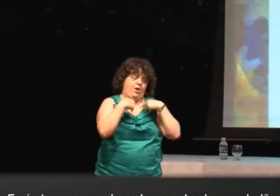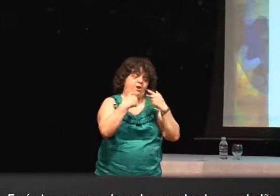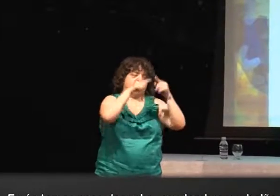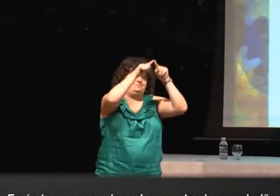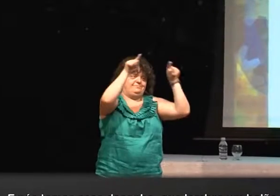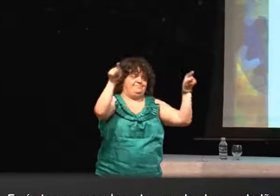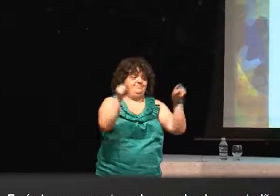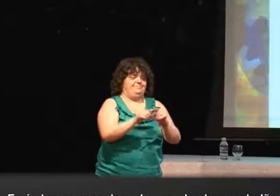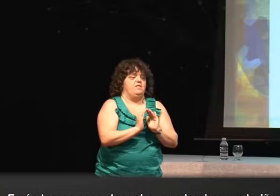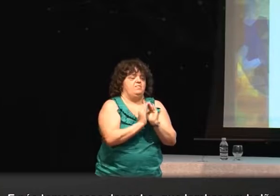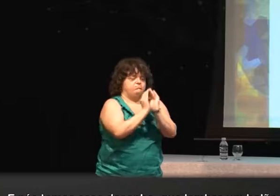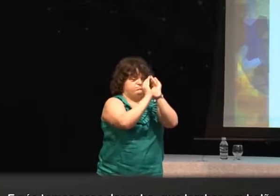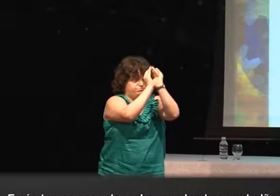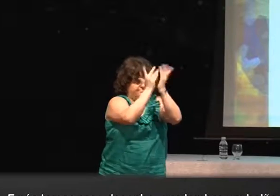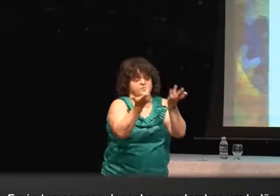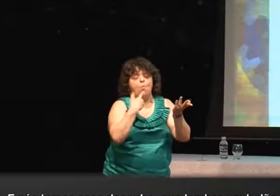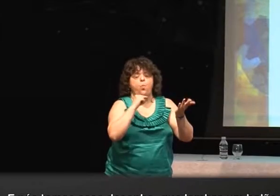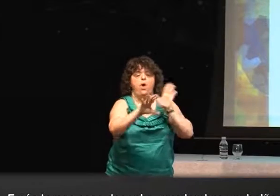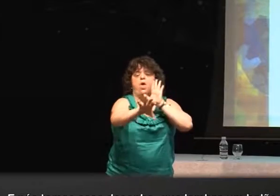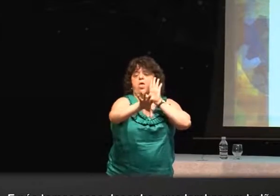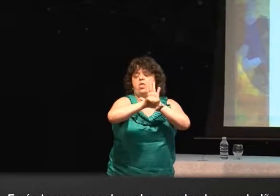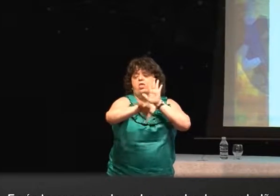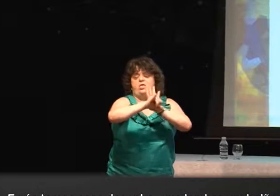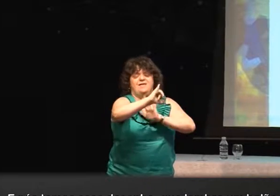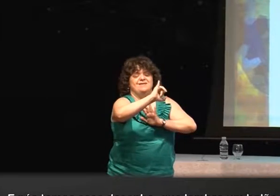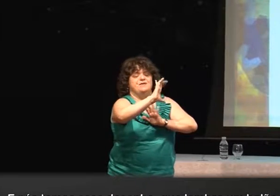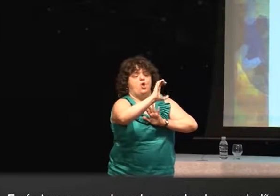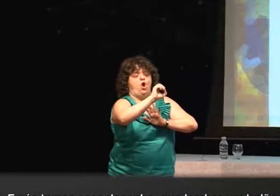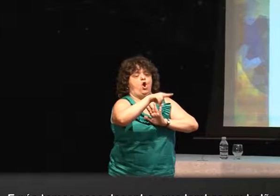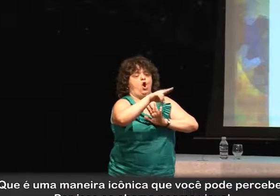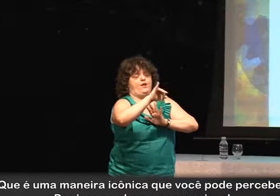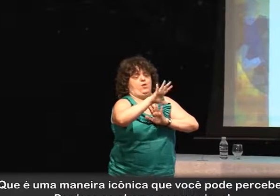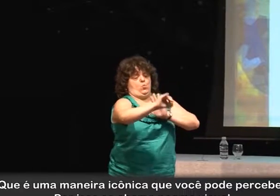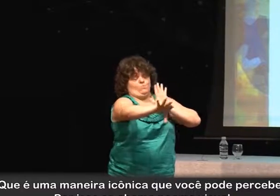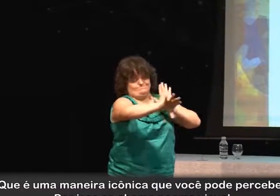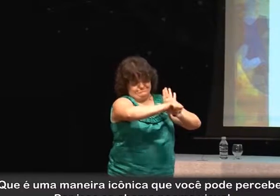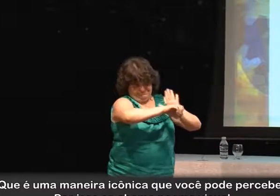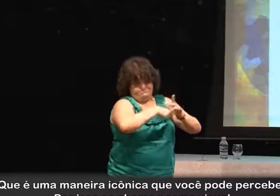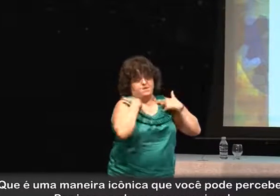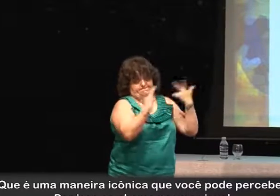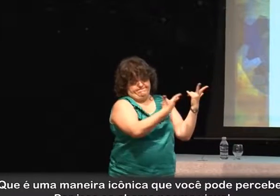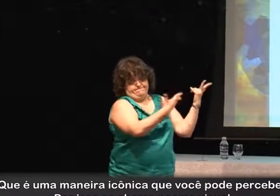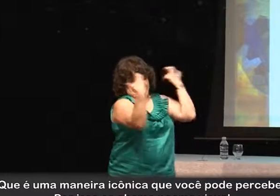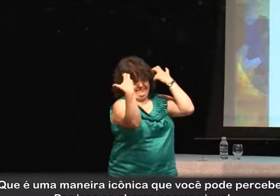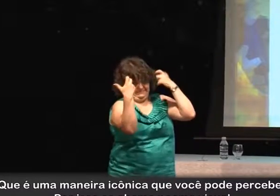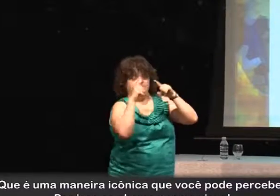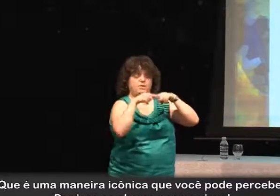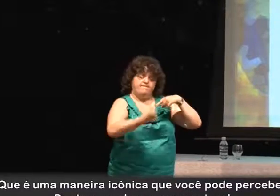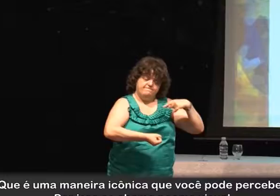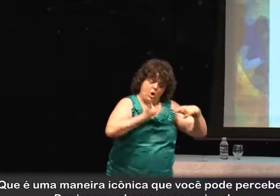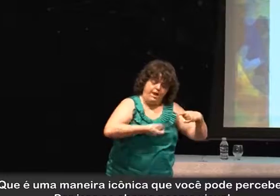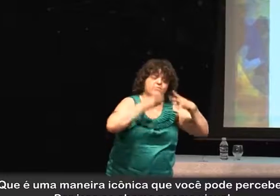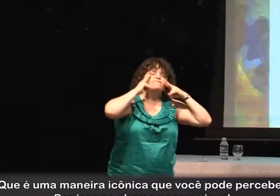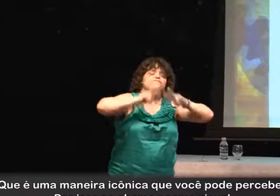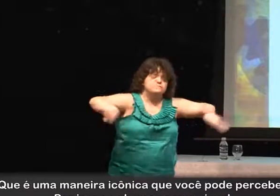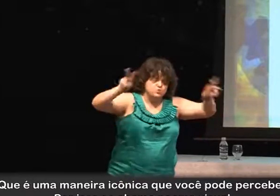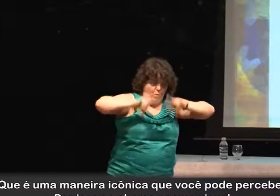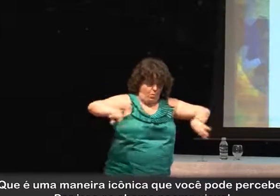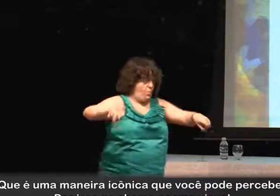E aí nós temos esse desenho que lembra um balão, que é de uma maneira icônica, né, que você pode perceber.